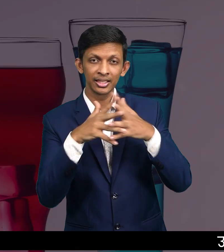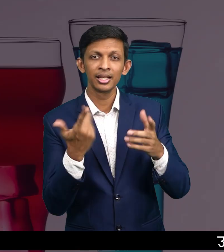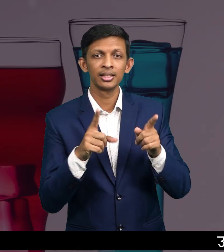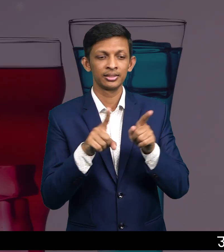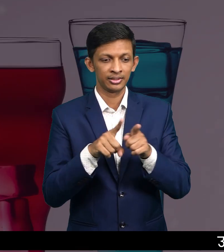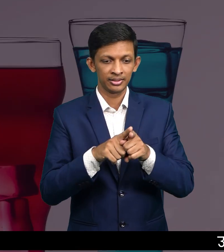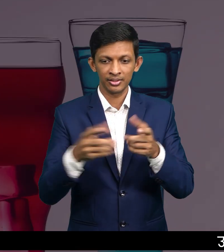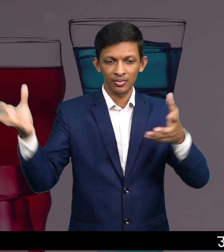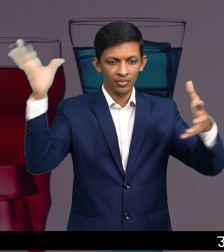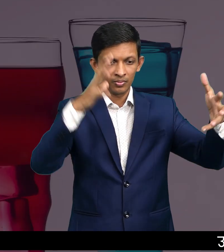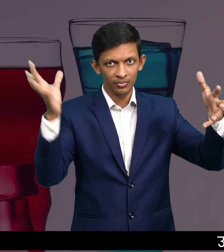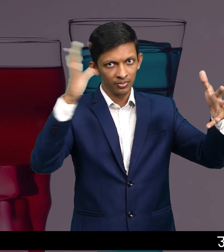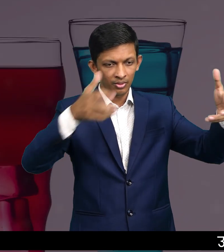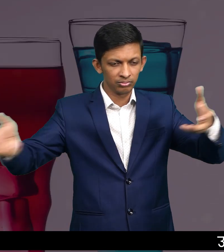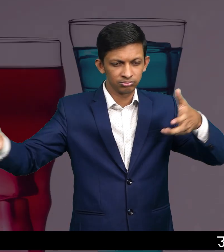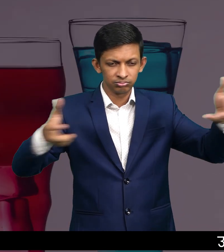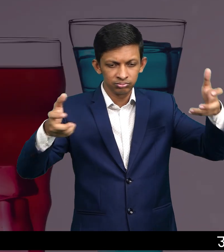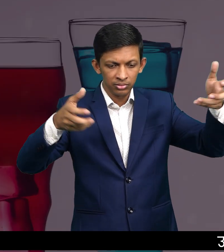उफणणी,